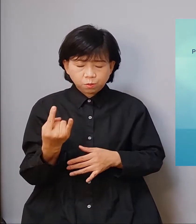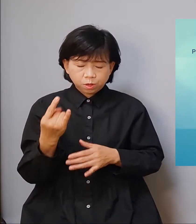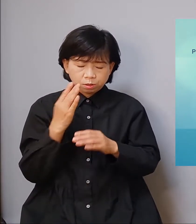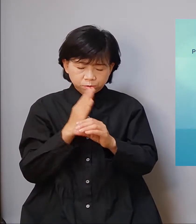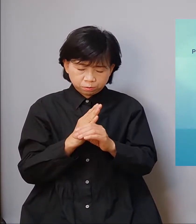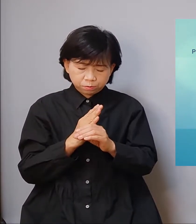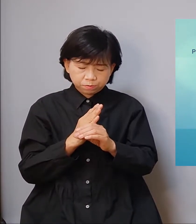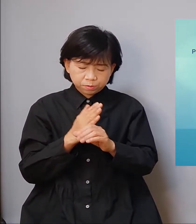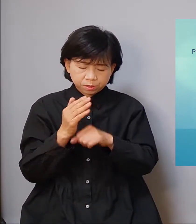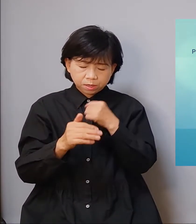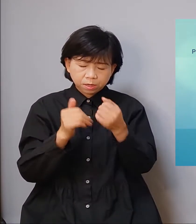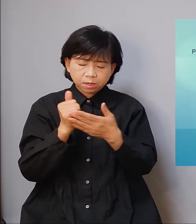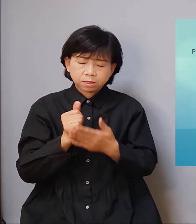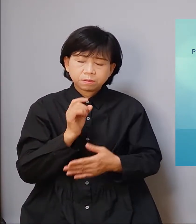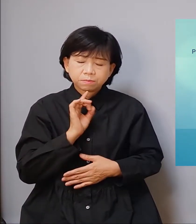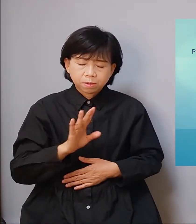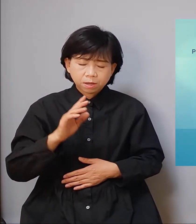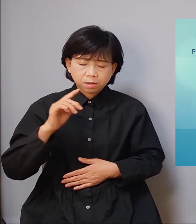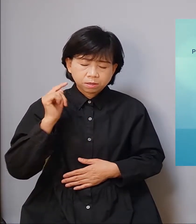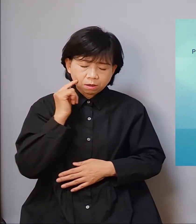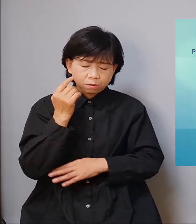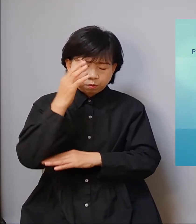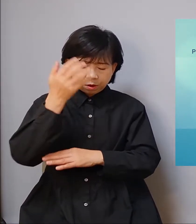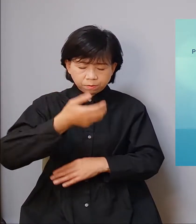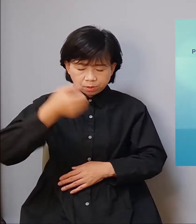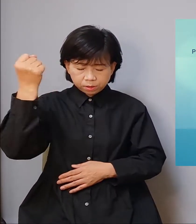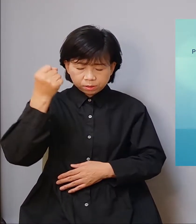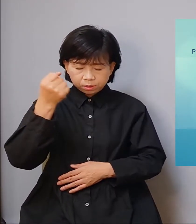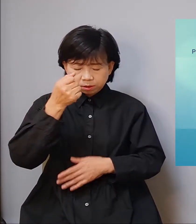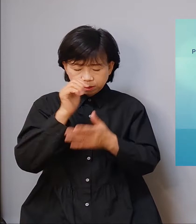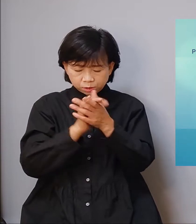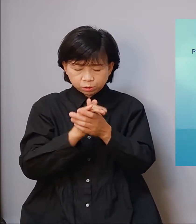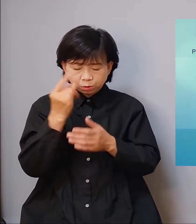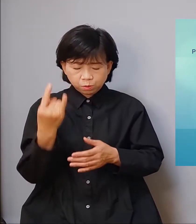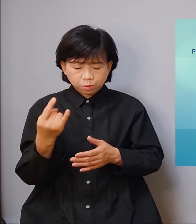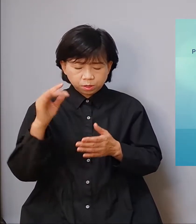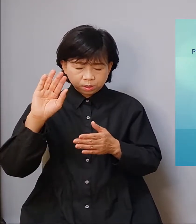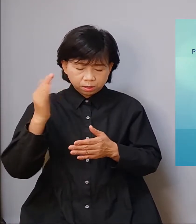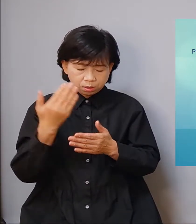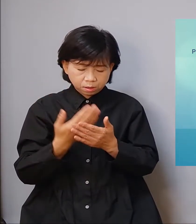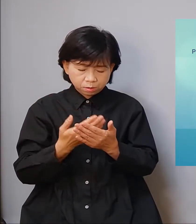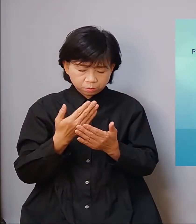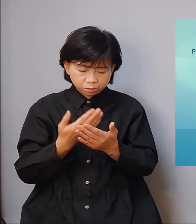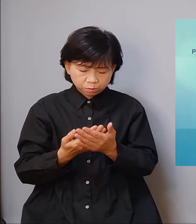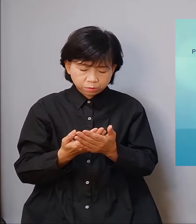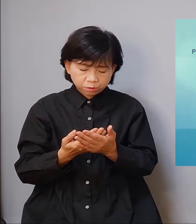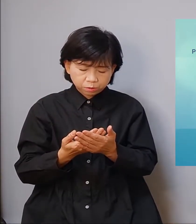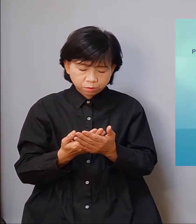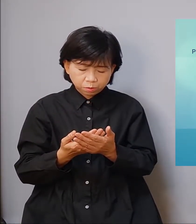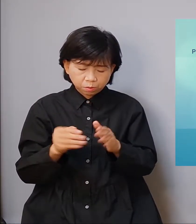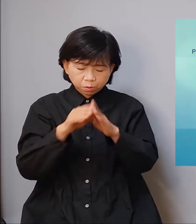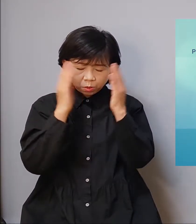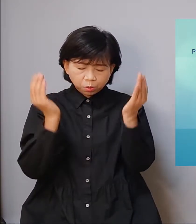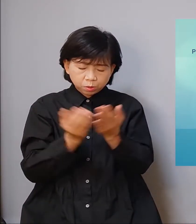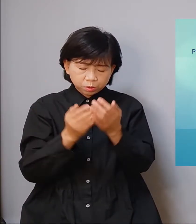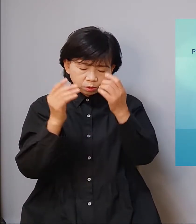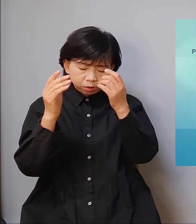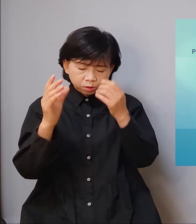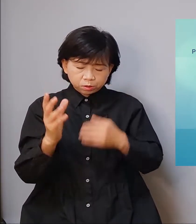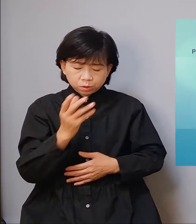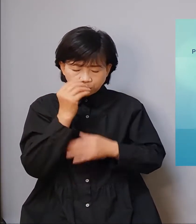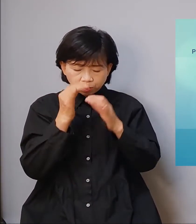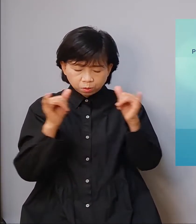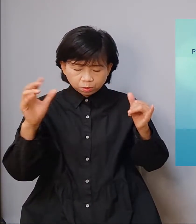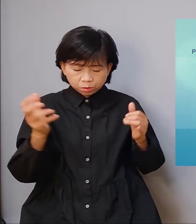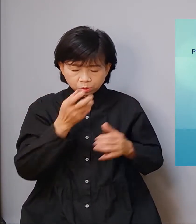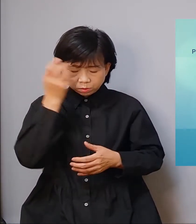있습니다. 하나님만 영광 받으시는 기도회가 되게 하시고 이를 통하여 온 성도가 성령